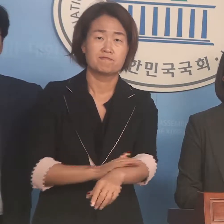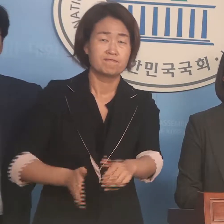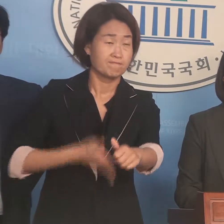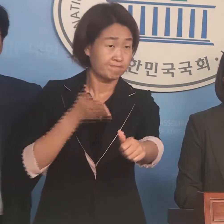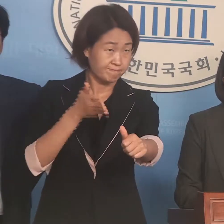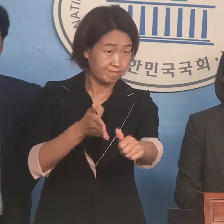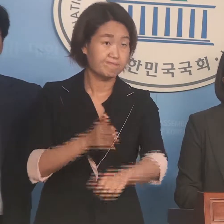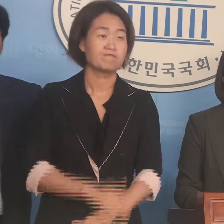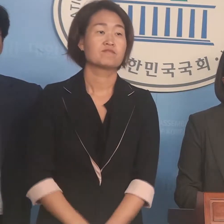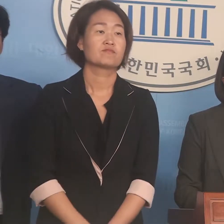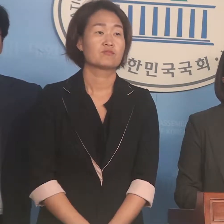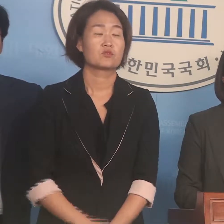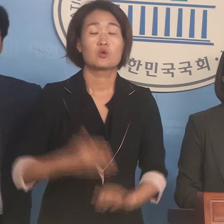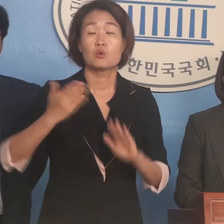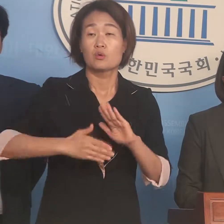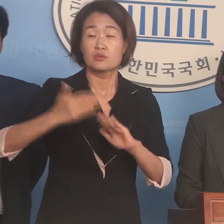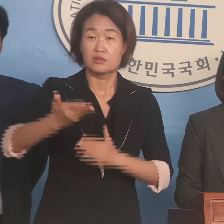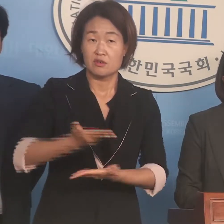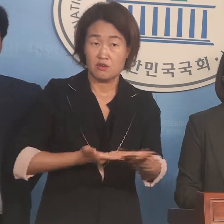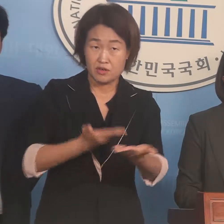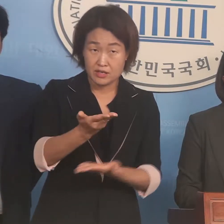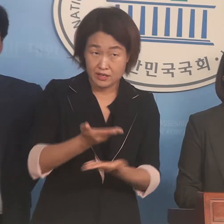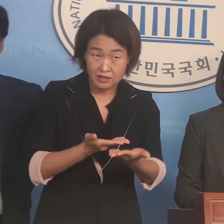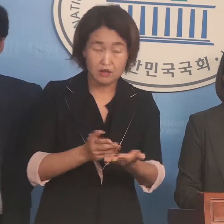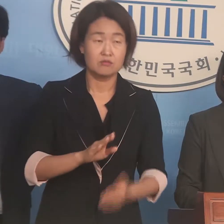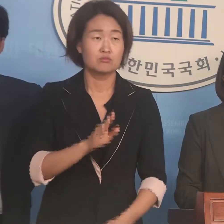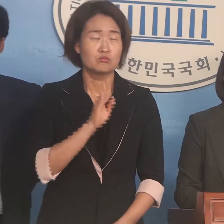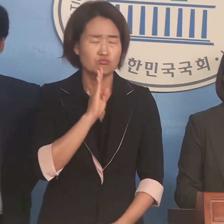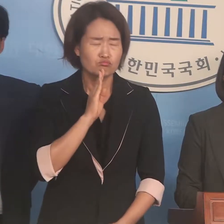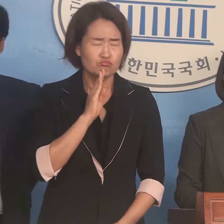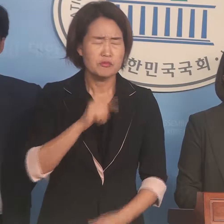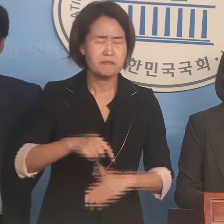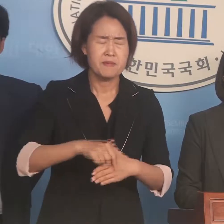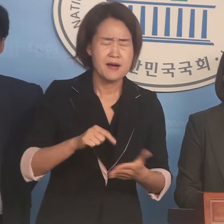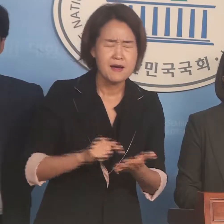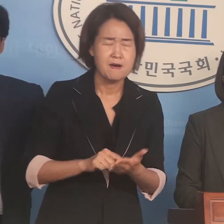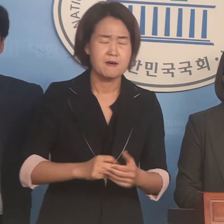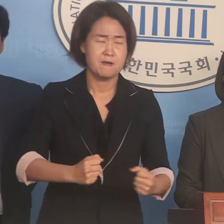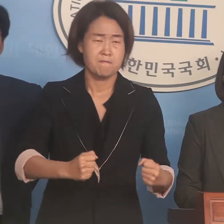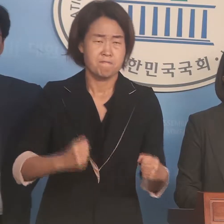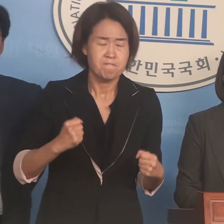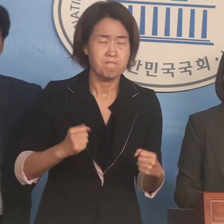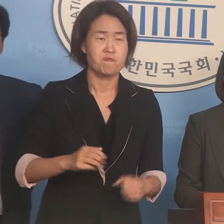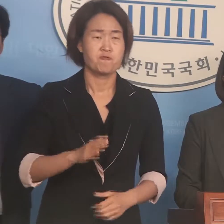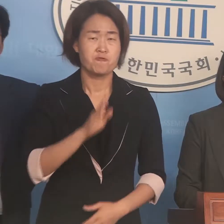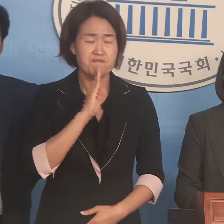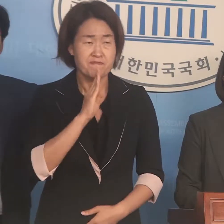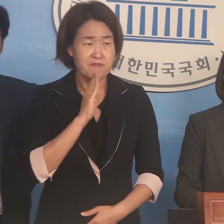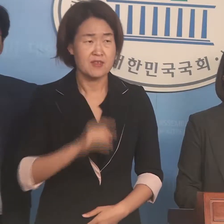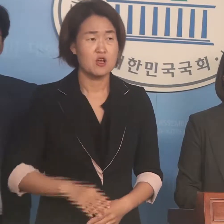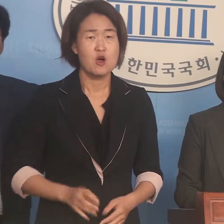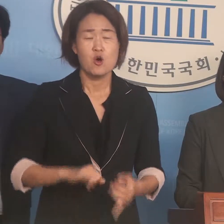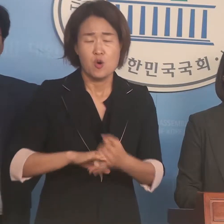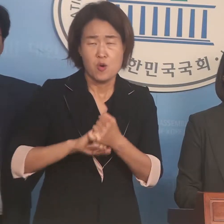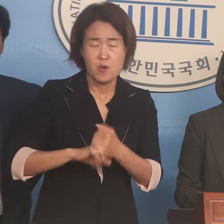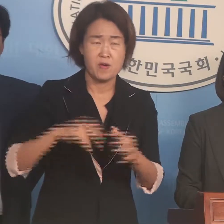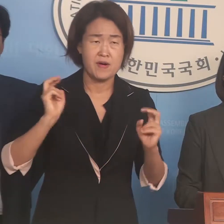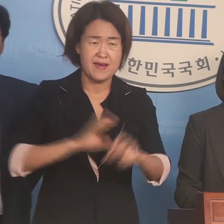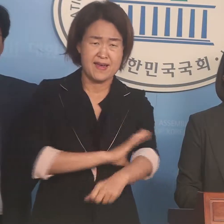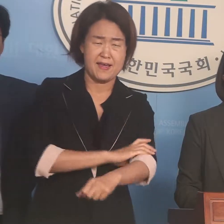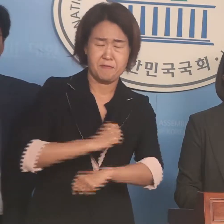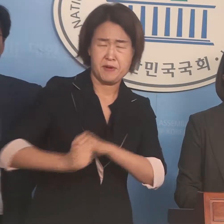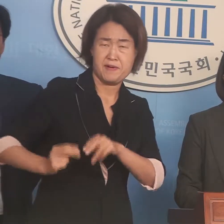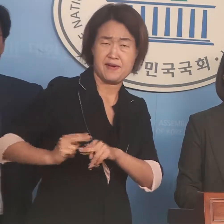것입니다. 공정거래를 향한 조성욱 위원장의 의지와 뚝심, 조선업의 갑질 관행을 뿌리 뽑고